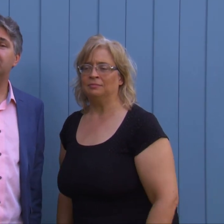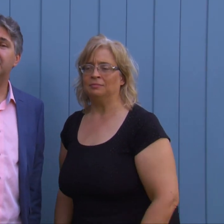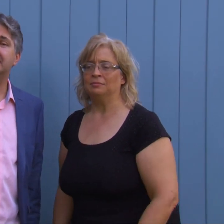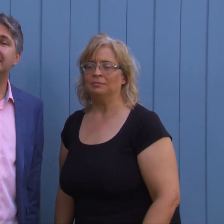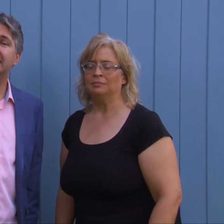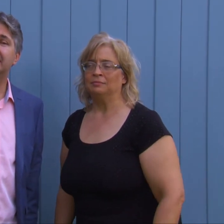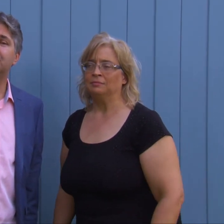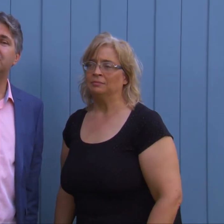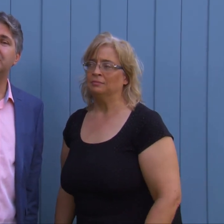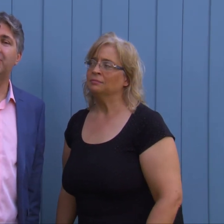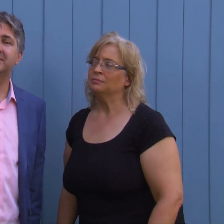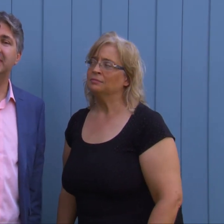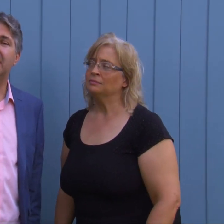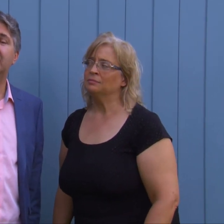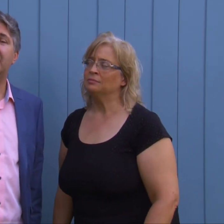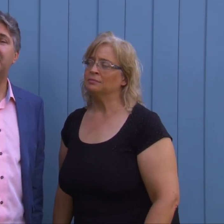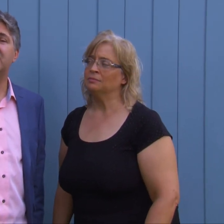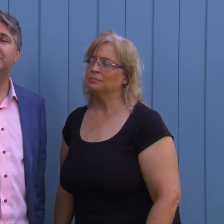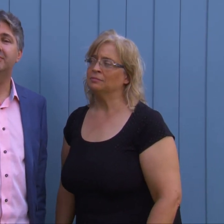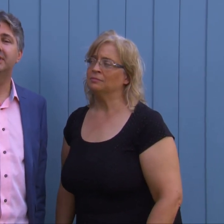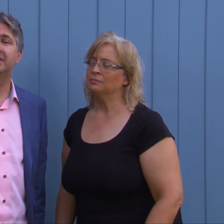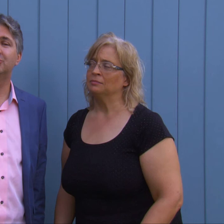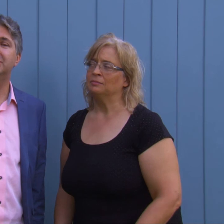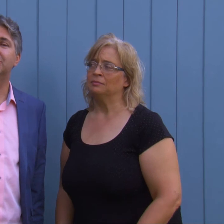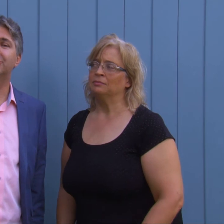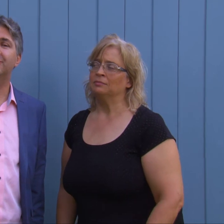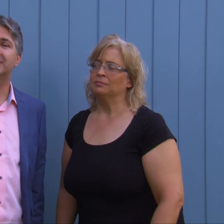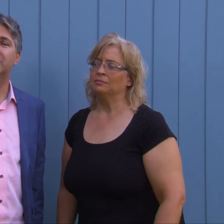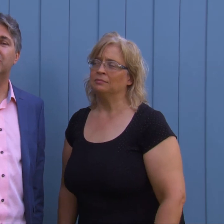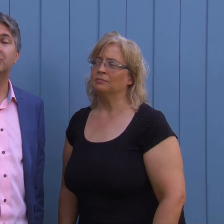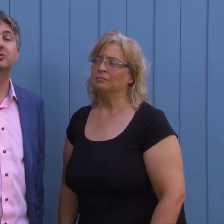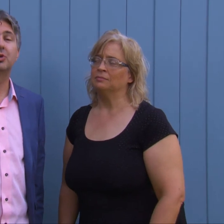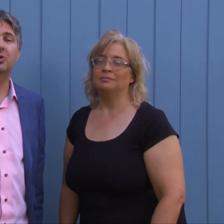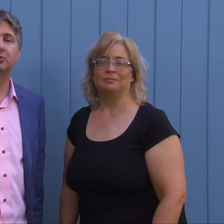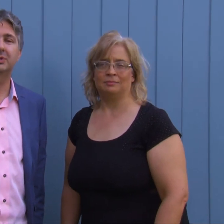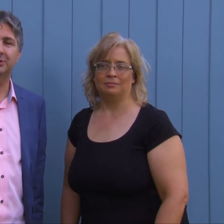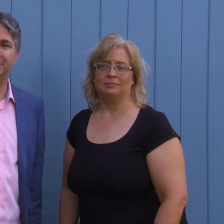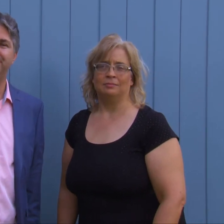les nouvelles, c'est églisunie.ca et la page MIF l'Église Unie sur Facebook. On a aussi un compte Twitter.